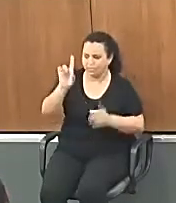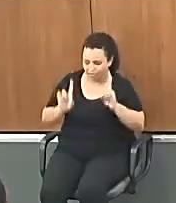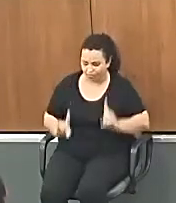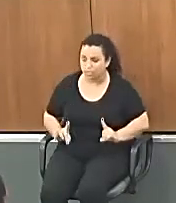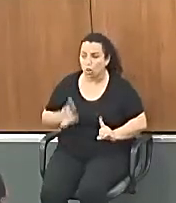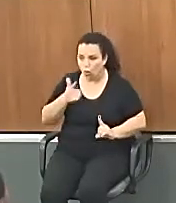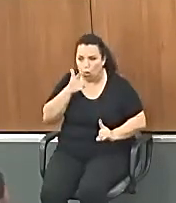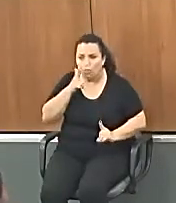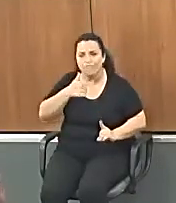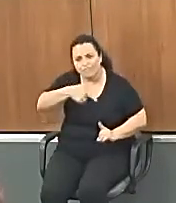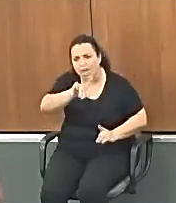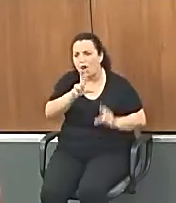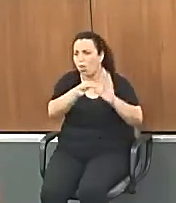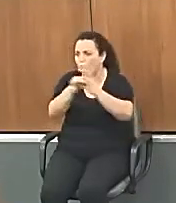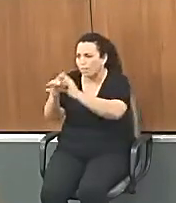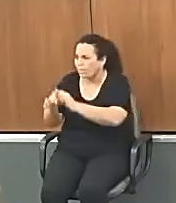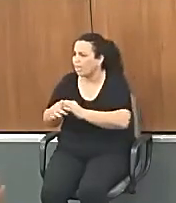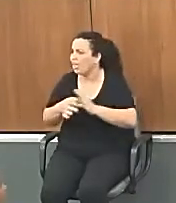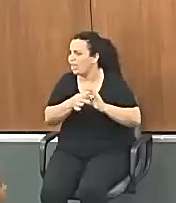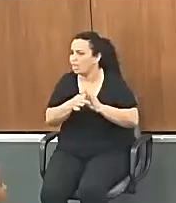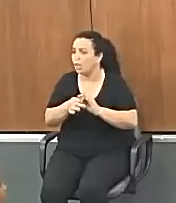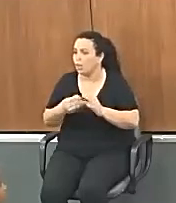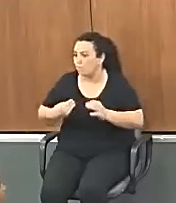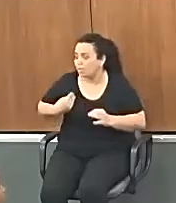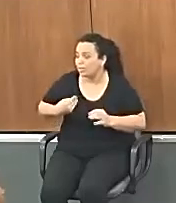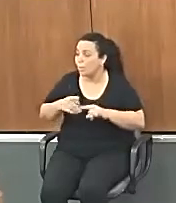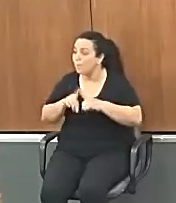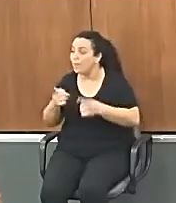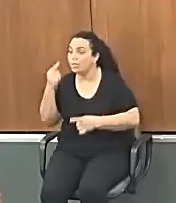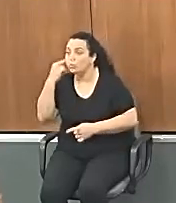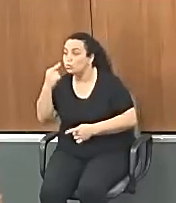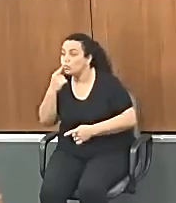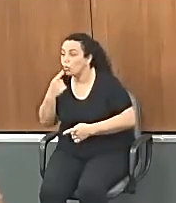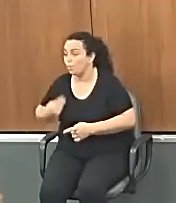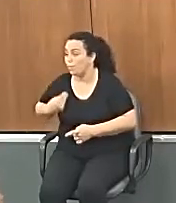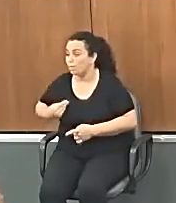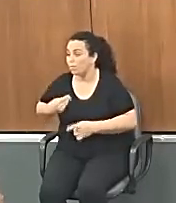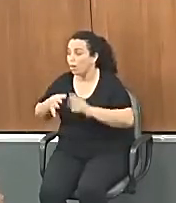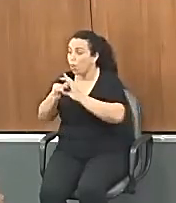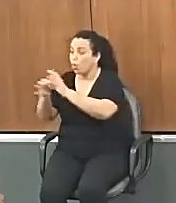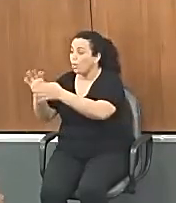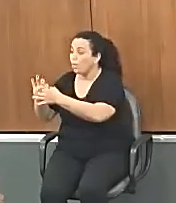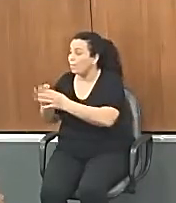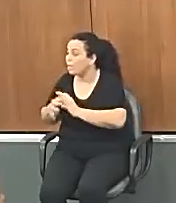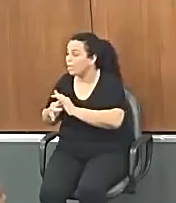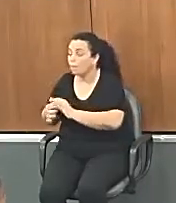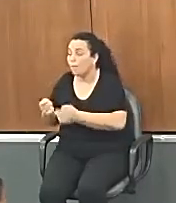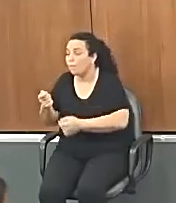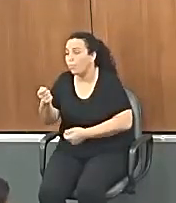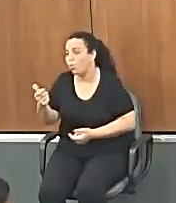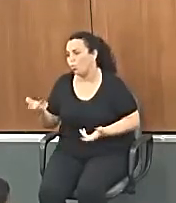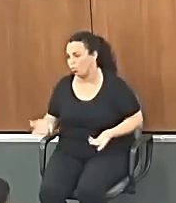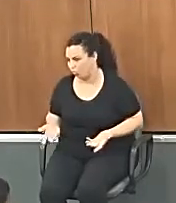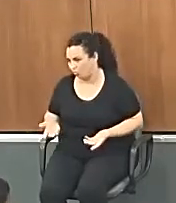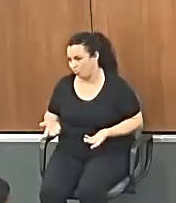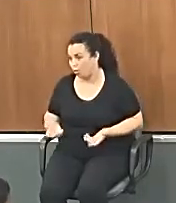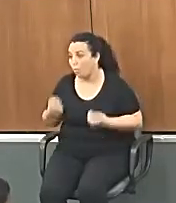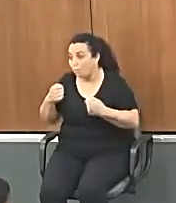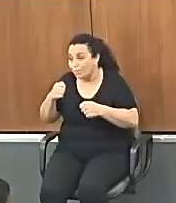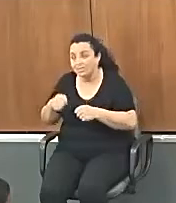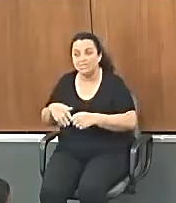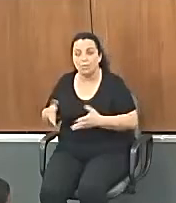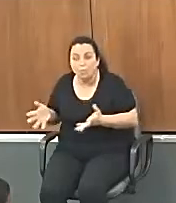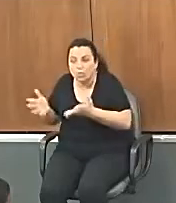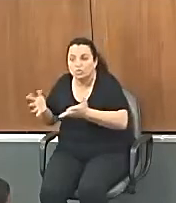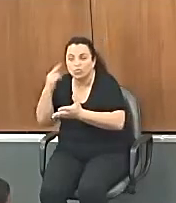essa questão da pessoa surda foi um dos motivos é dylan que eu chamei essa reunião eu tenho conhecimento disso